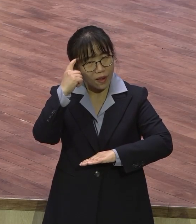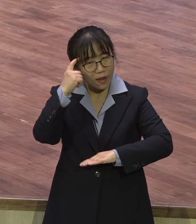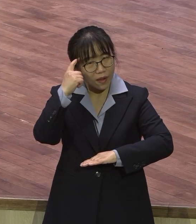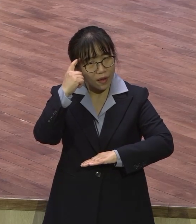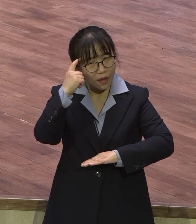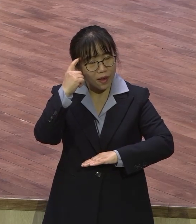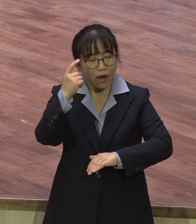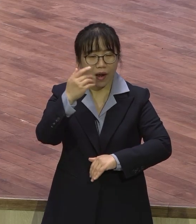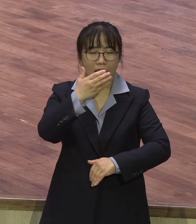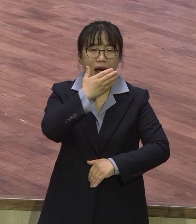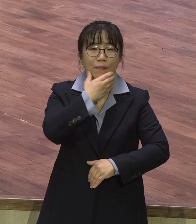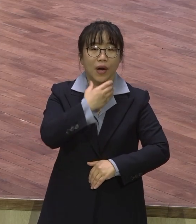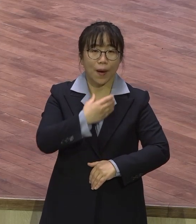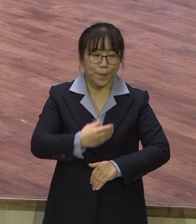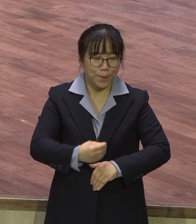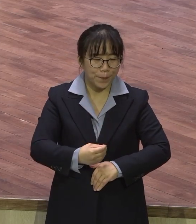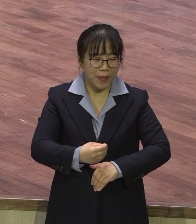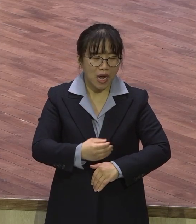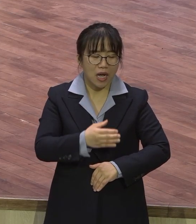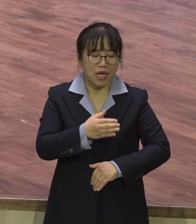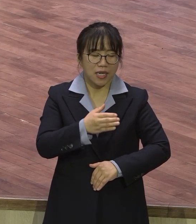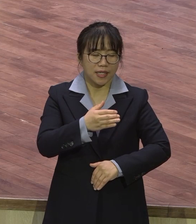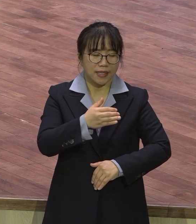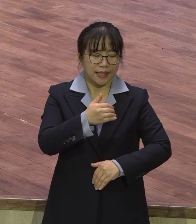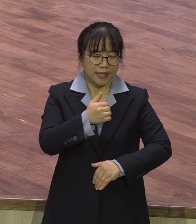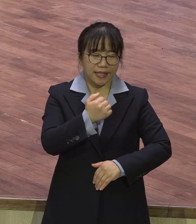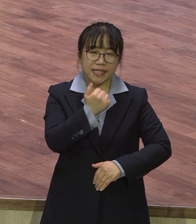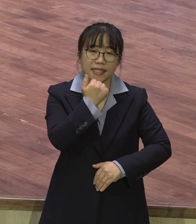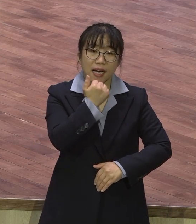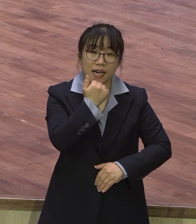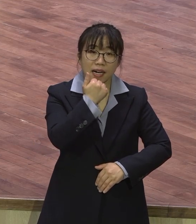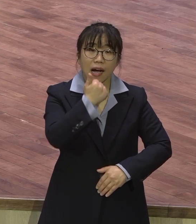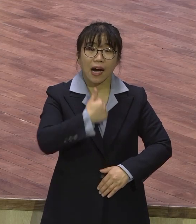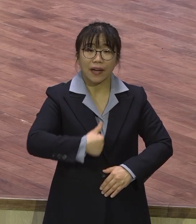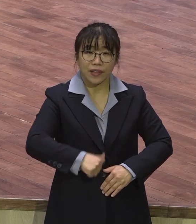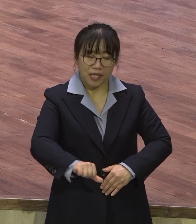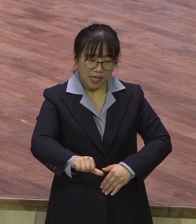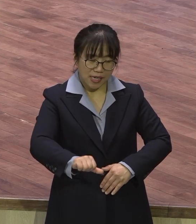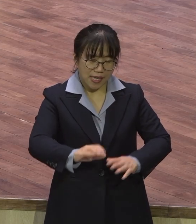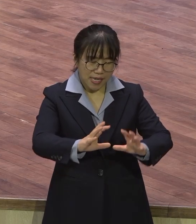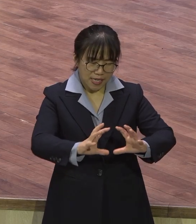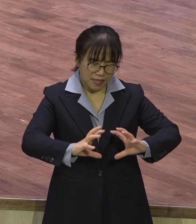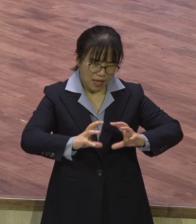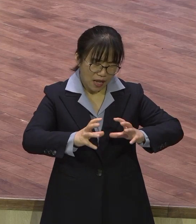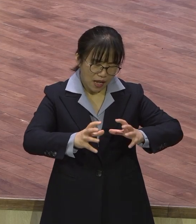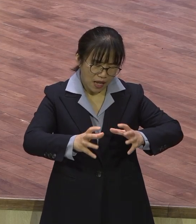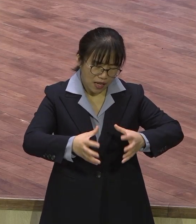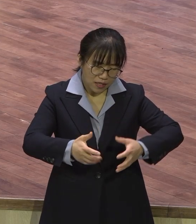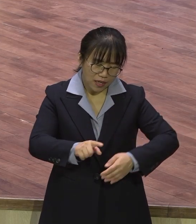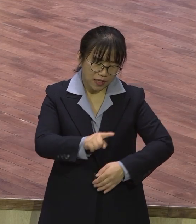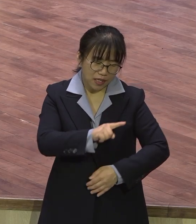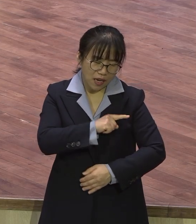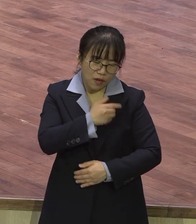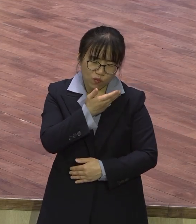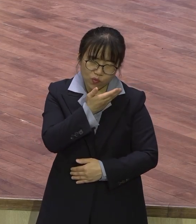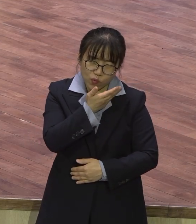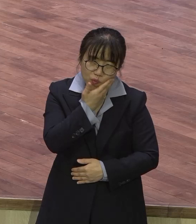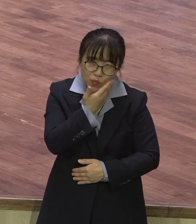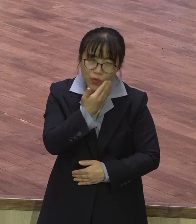아브라함에게는 이삭이라는 존재는 그 세상의 어떤 것과도 바꿀 수 없는 존재였어요